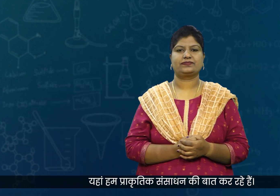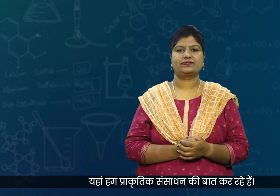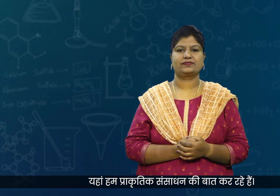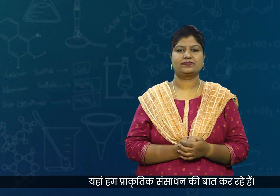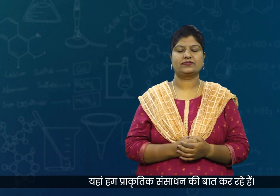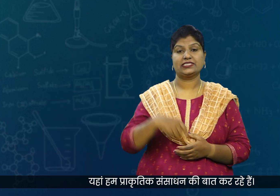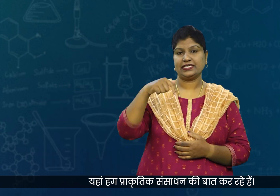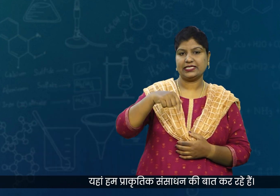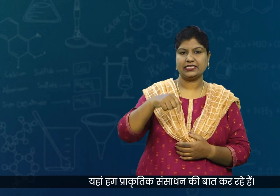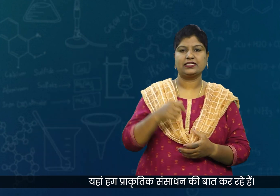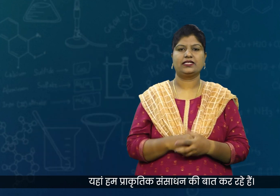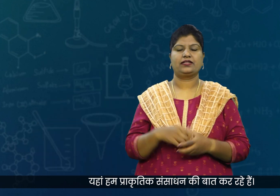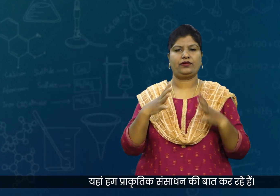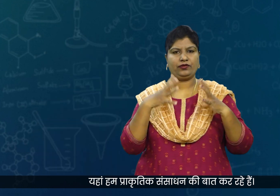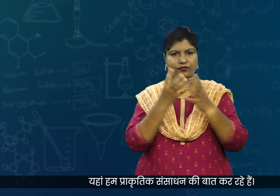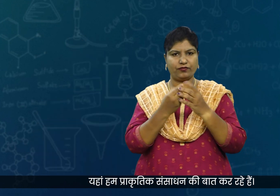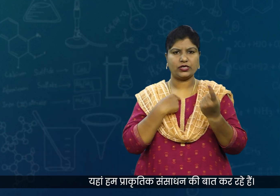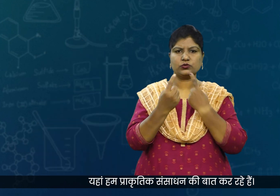यहाँ हम प्राकृतिक संसाधन की बात कर रहे हैं।